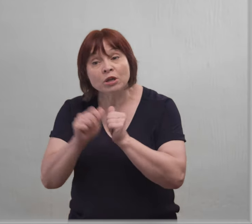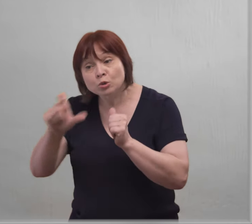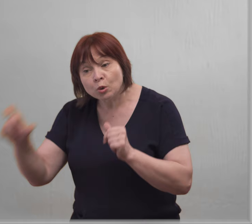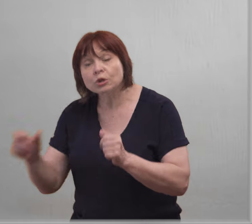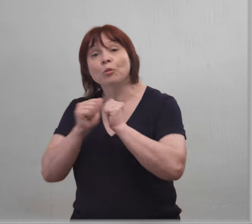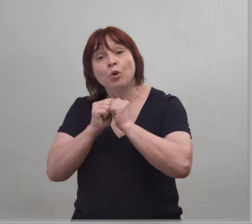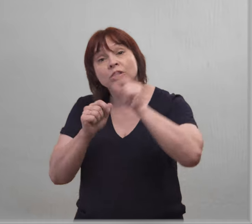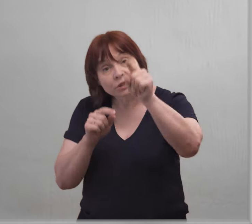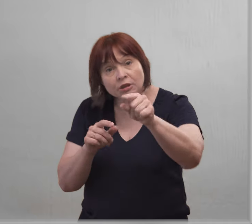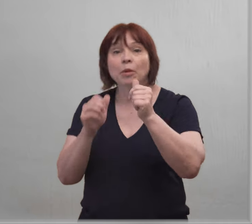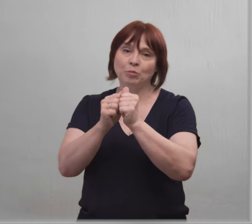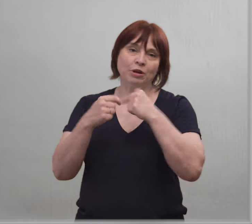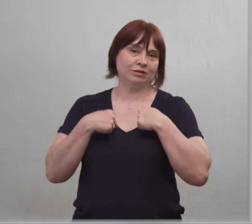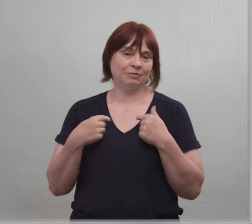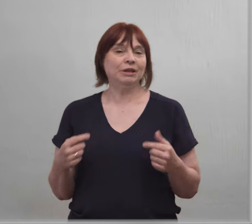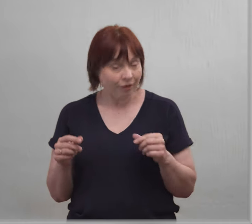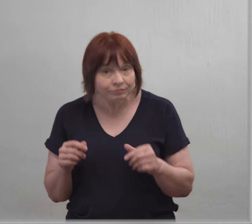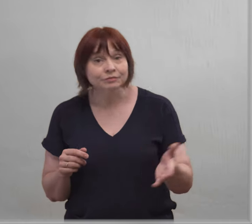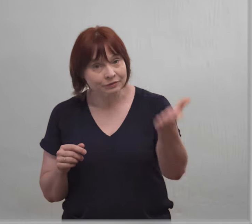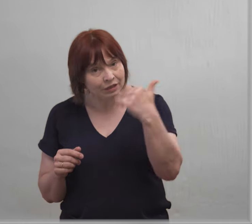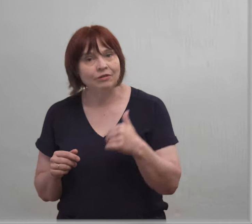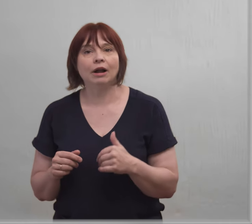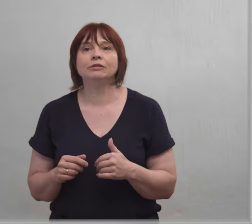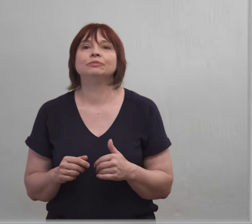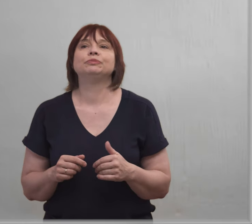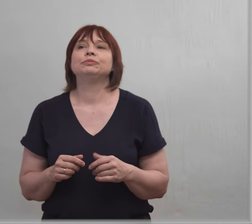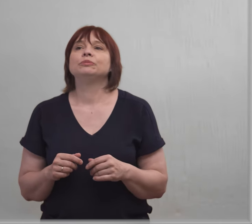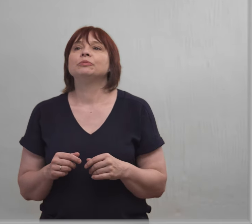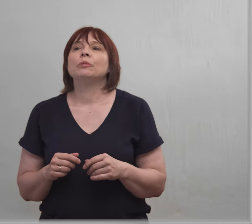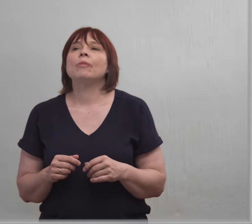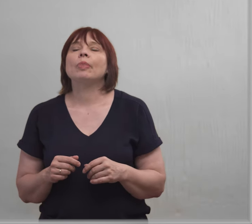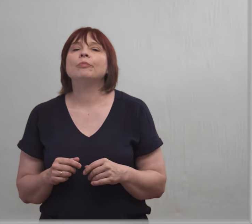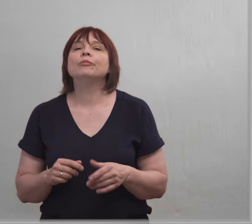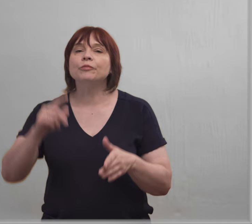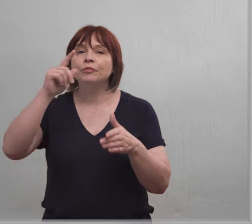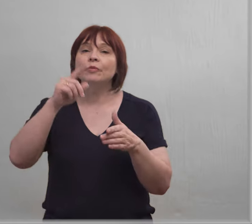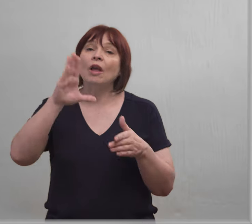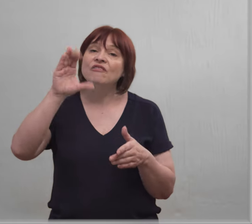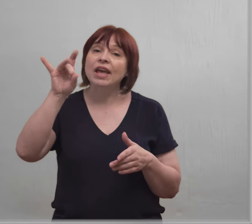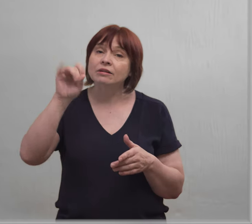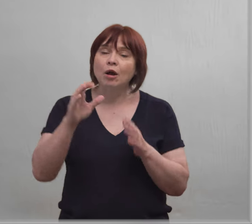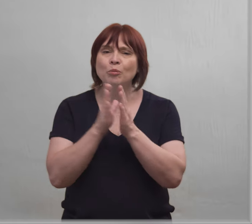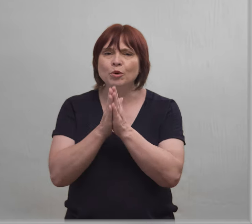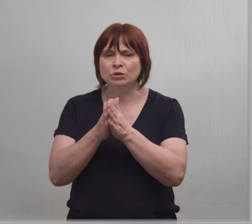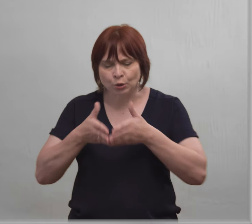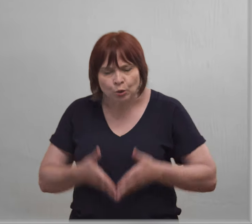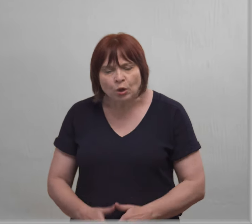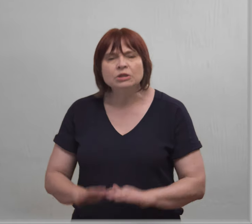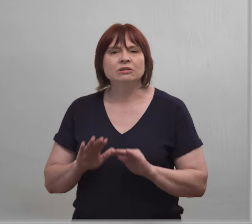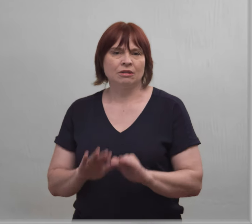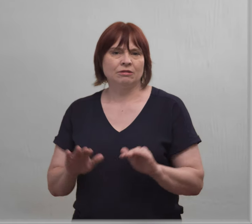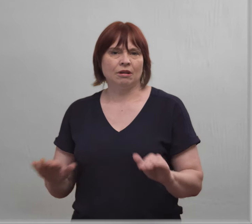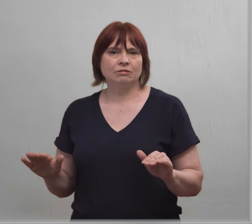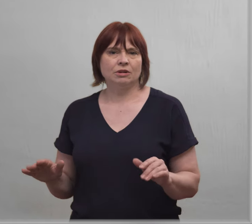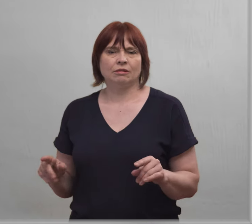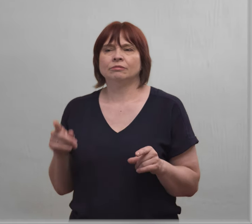Слово Божье в каждой ситуации, которая происходит. И вера просит молиться за рождение детей, а Абахит